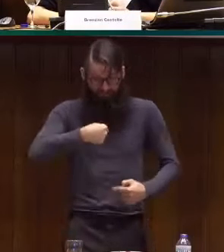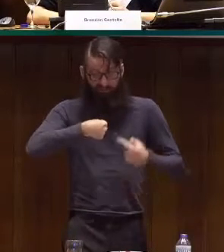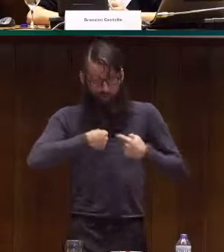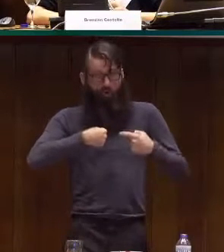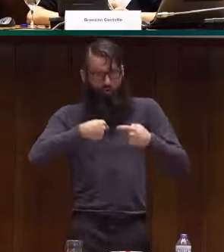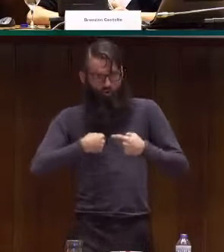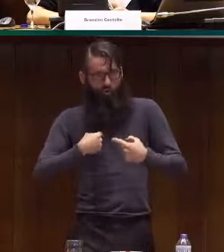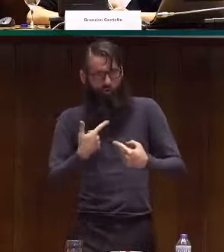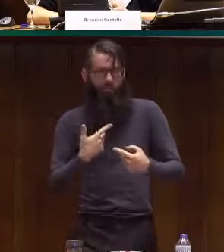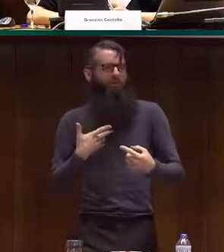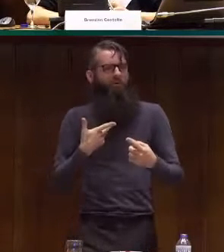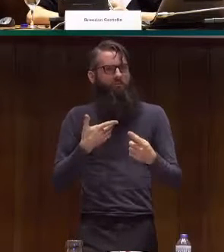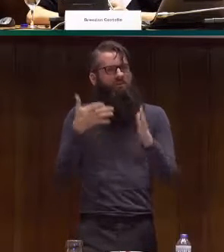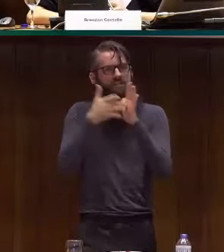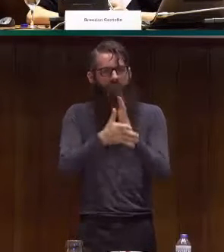SC.